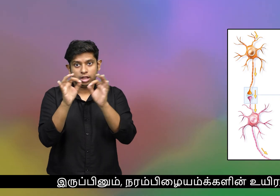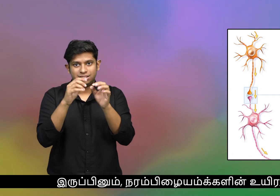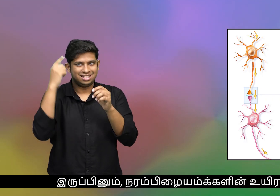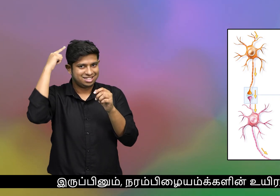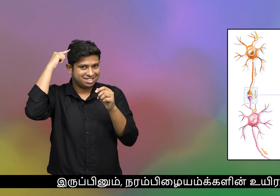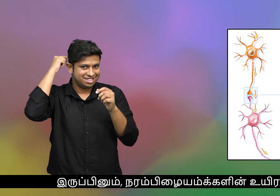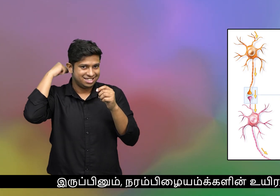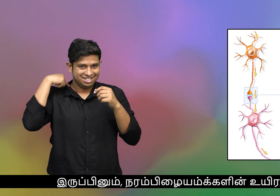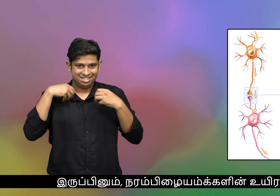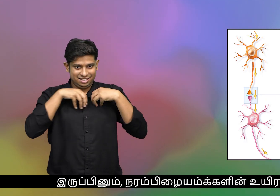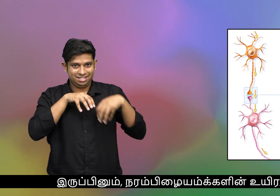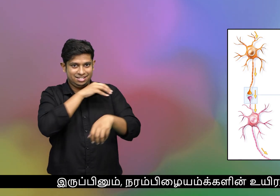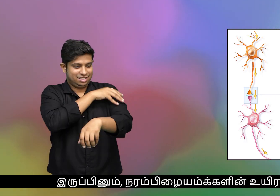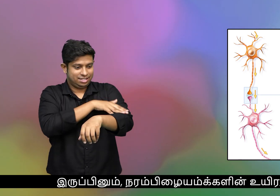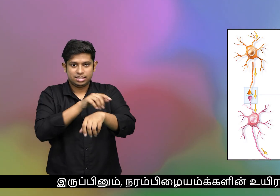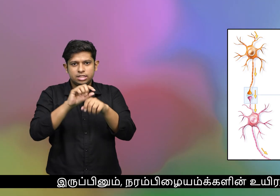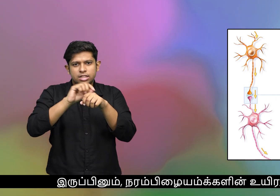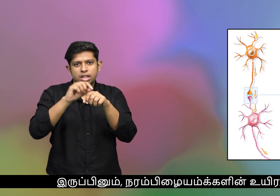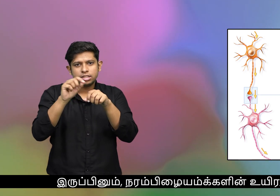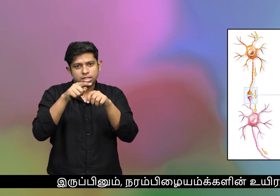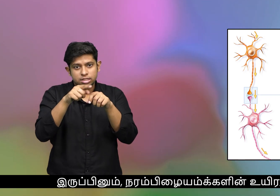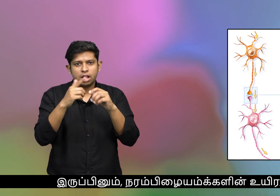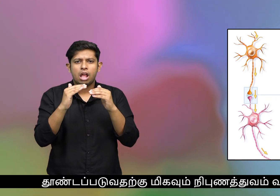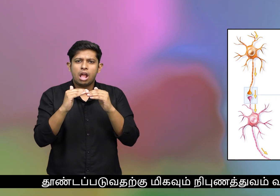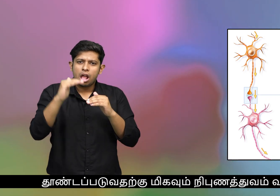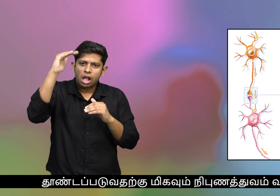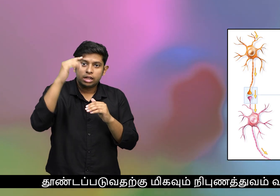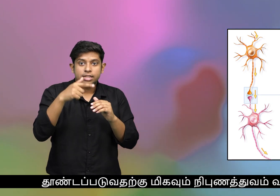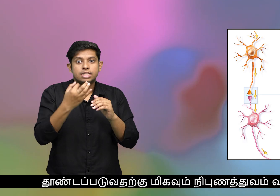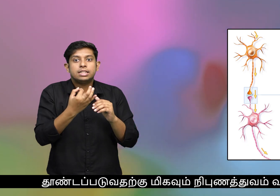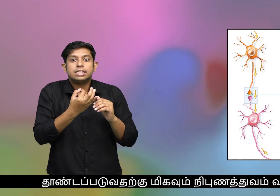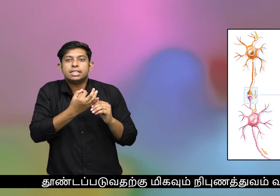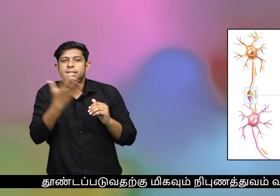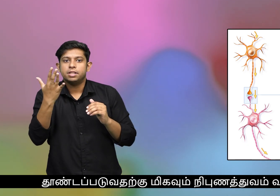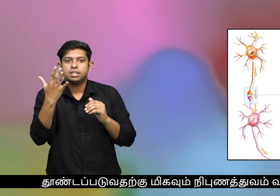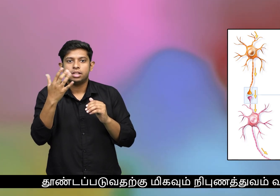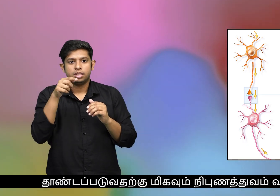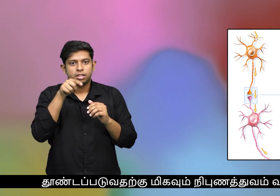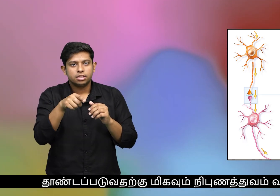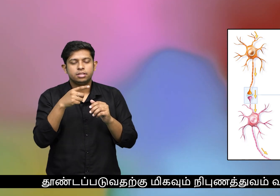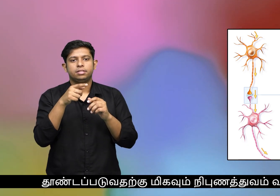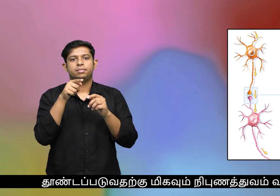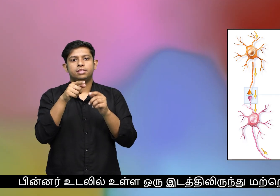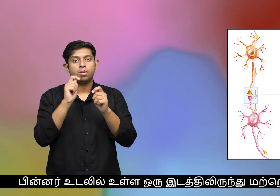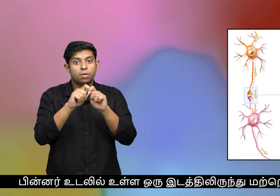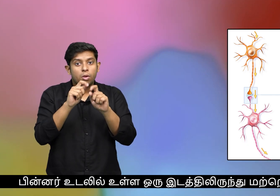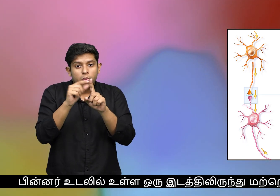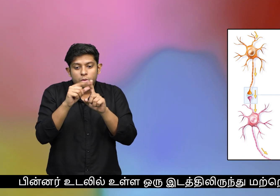இருப்பினும் நரம்பிழையங்களின் உயிரணுக்கள் தூண்டப்படுவதற்கு மிகவும் நிபுணத்துவம் வாய்ந்தவை. பின்னர் உடலில்